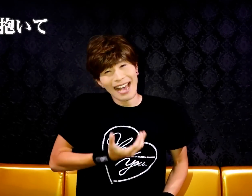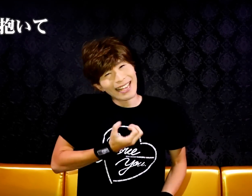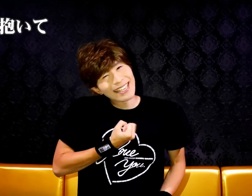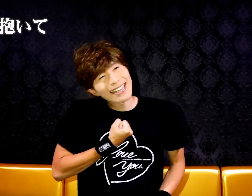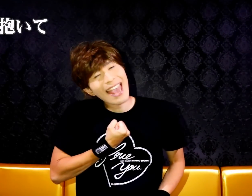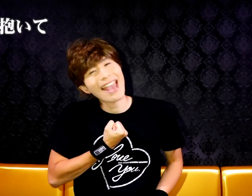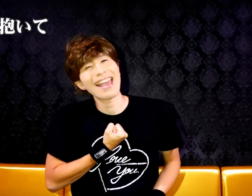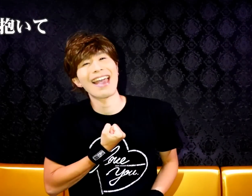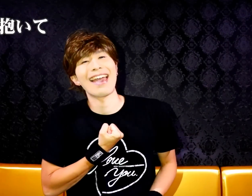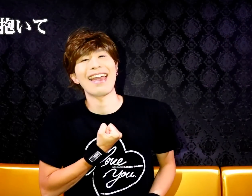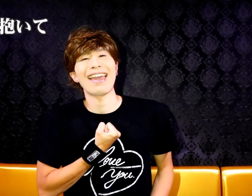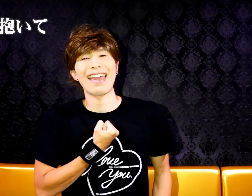抱いて、